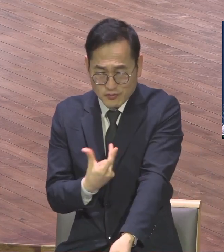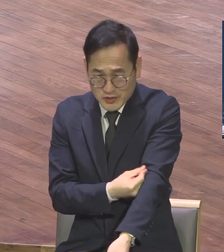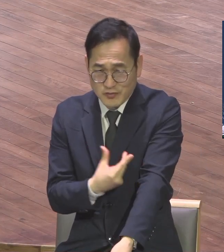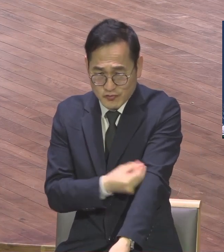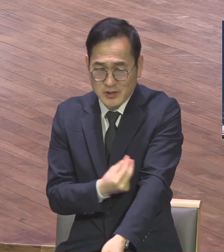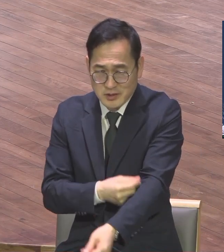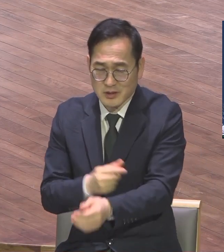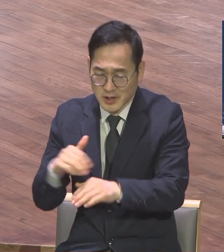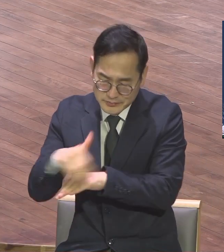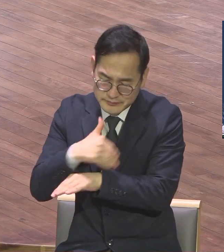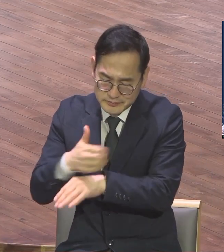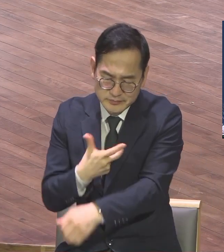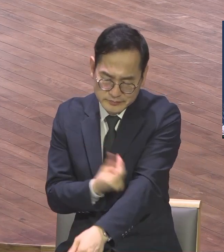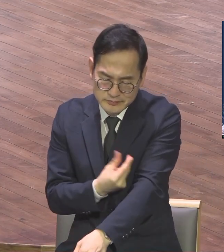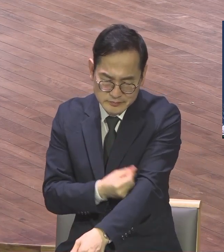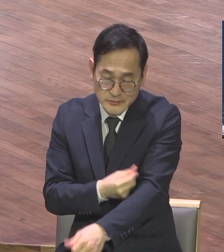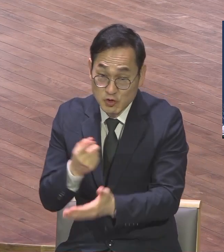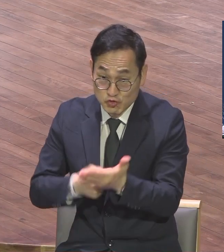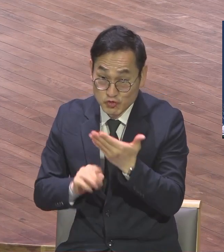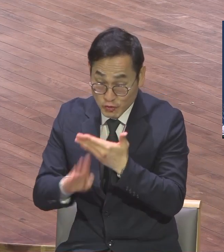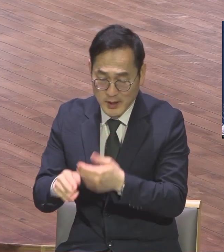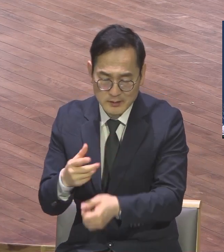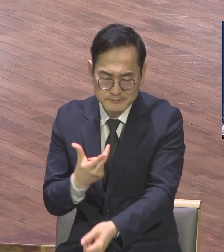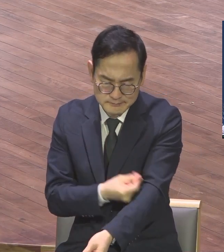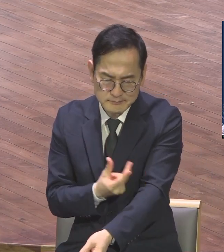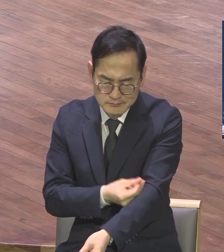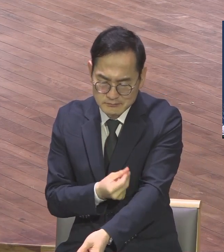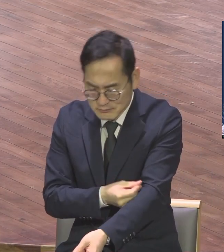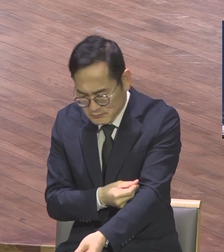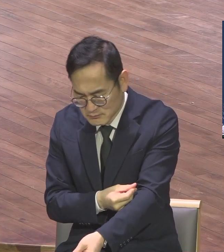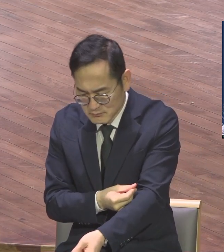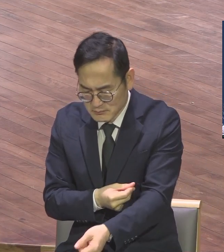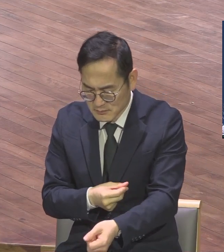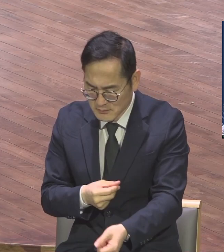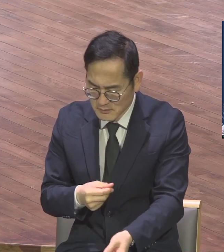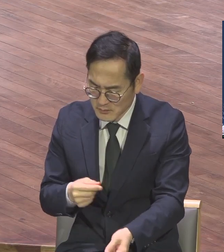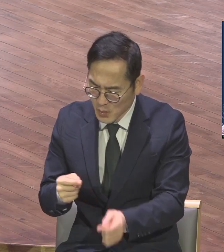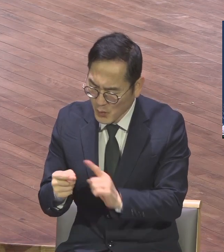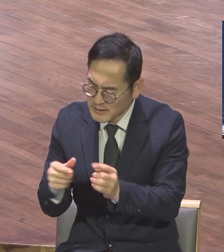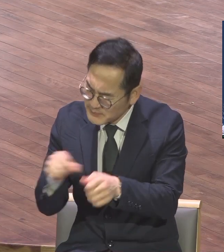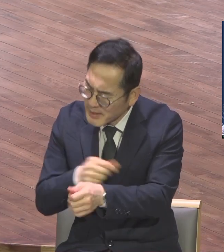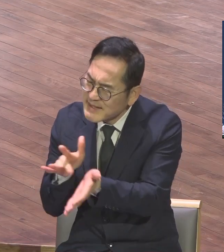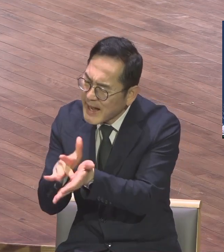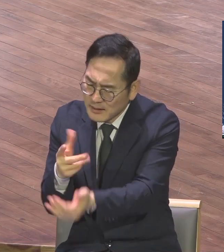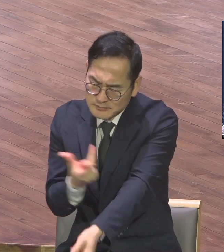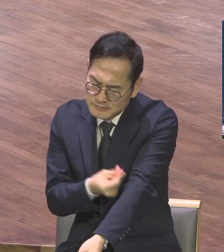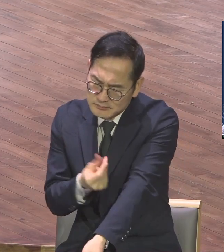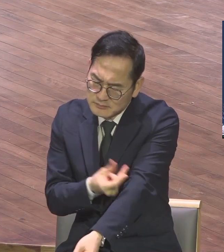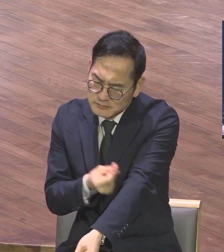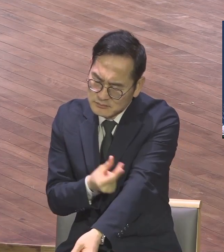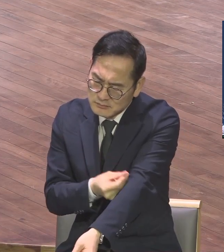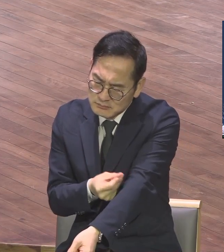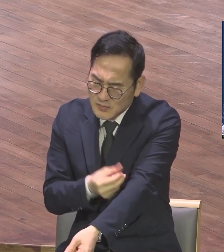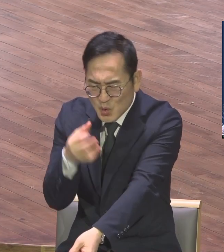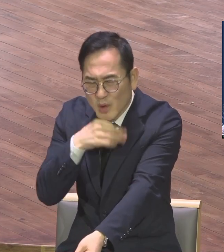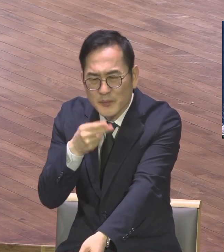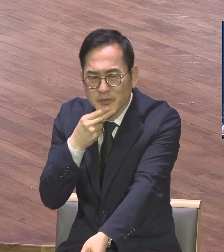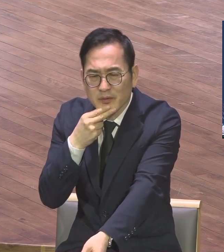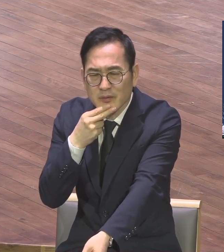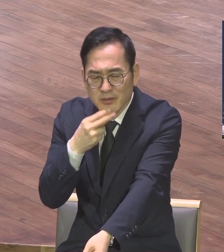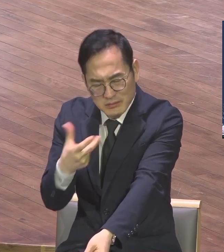그렇게 이제 치료를 받았는데 그게 별로 효력이 없어가지고 1년 만에 방광암이 또 재발이